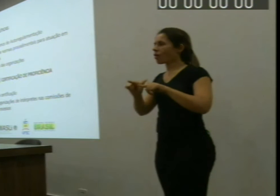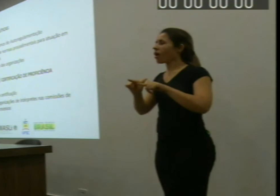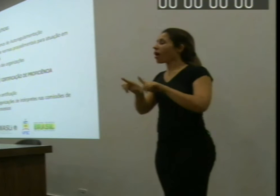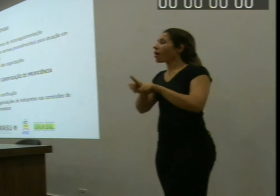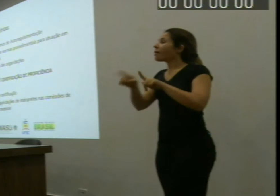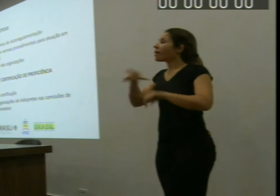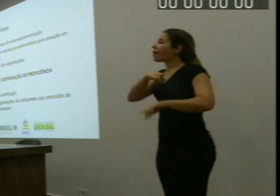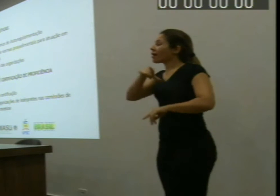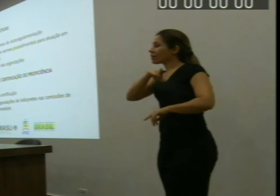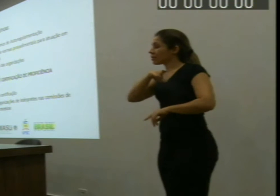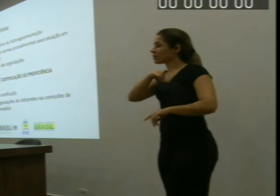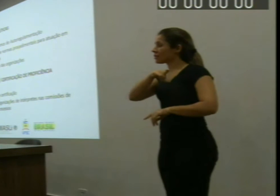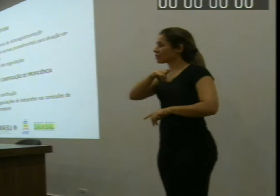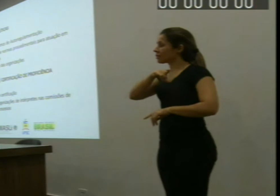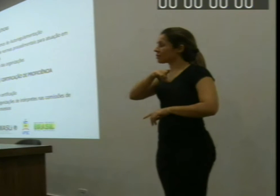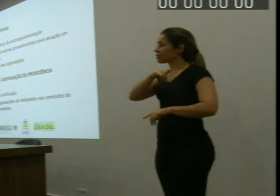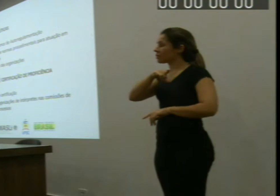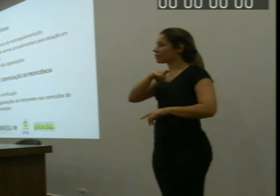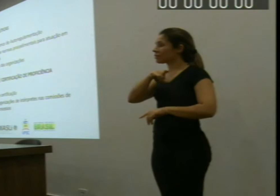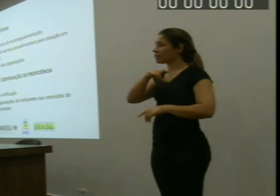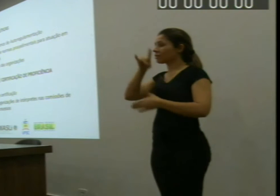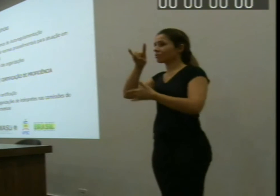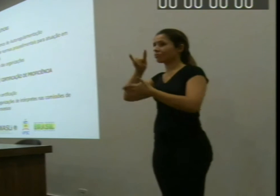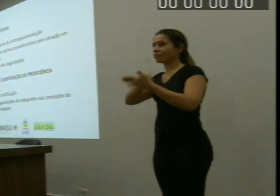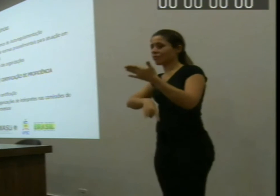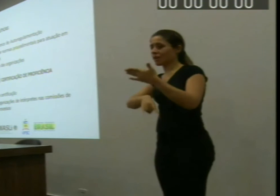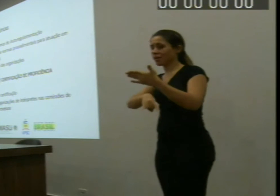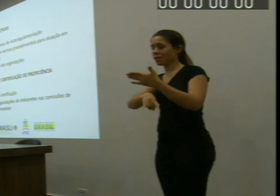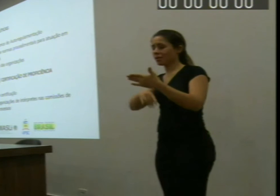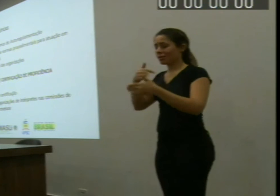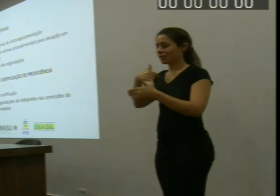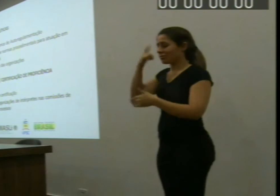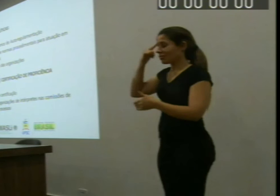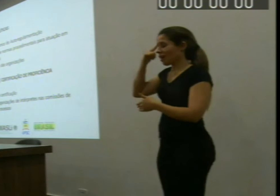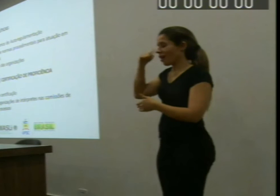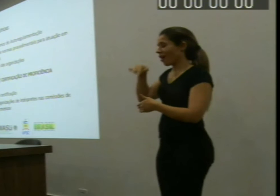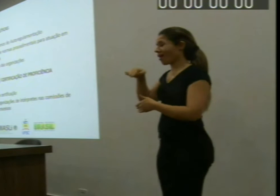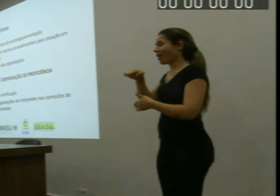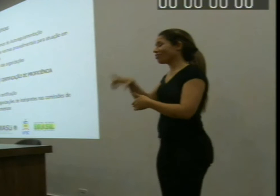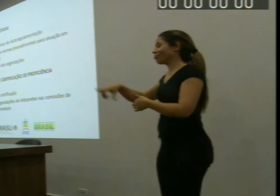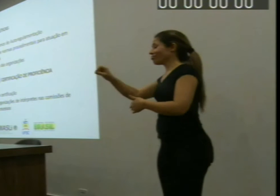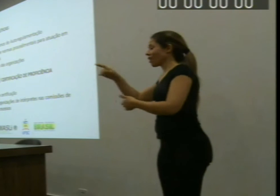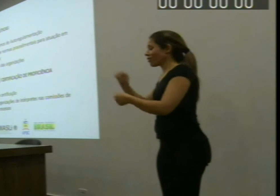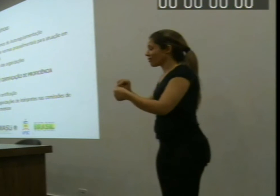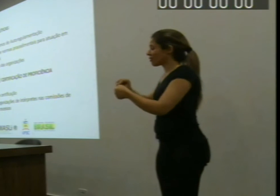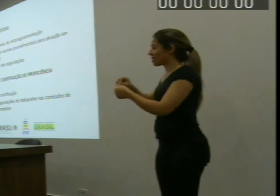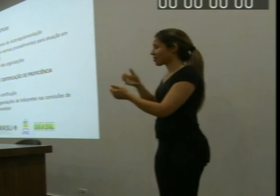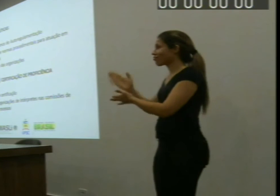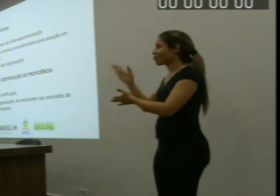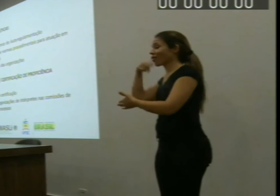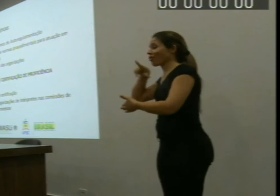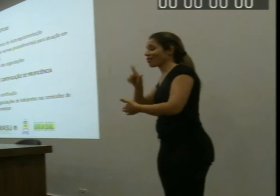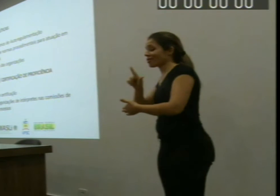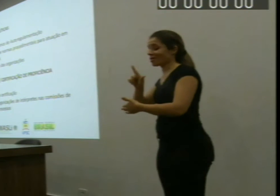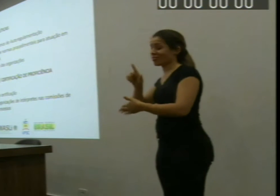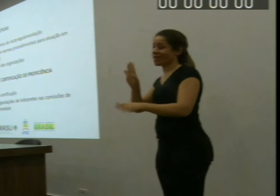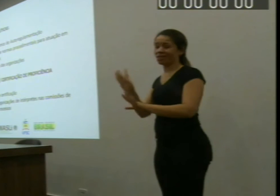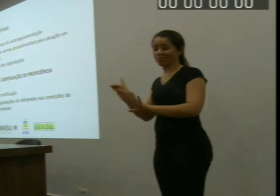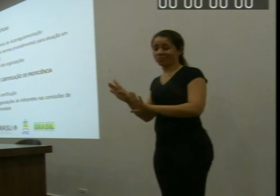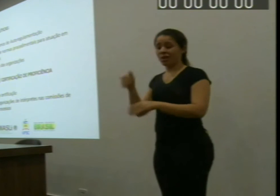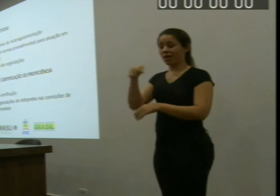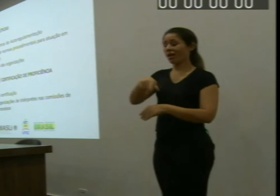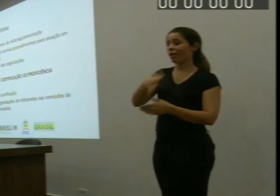provas e você escolhe fala ah eu quero essa Ah eu quero aquela ah e tem também um um mecanismo nas provas De proficiência do